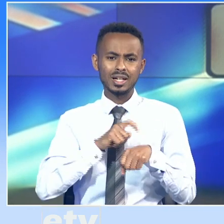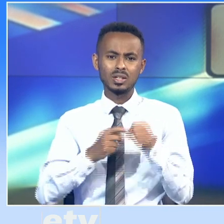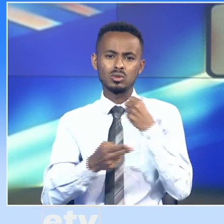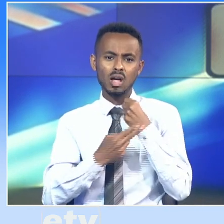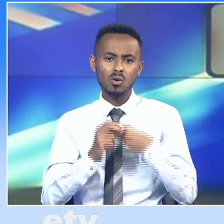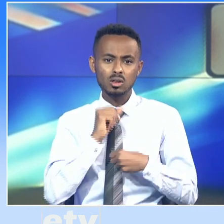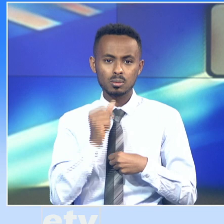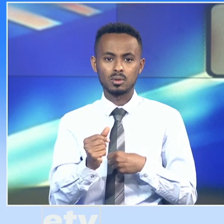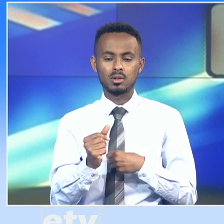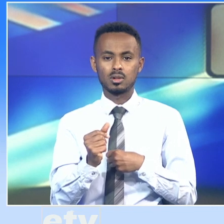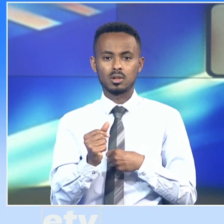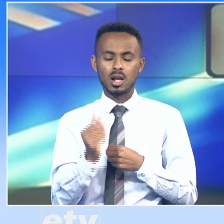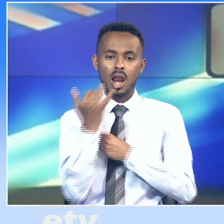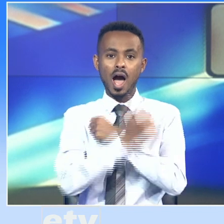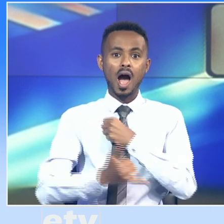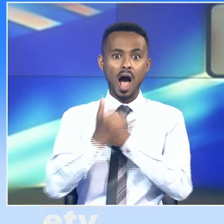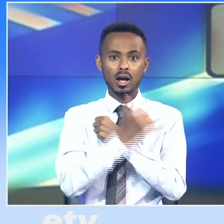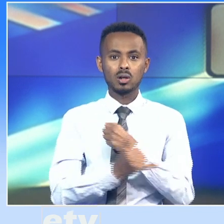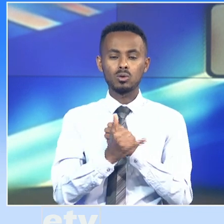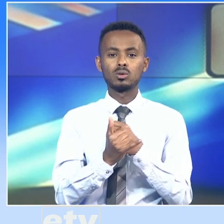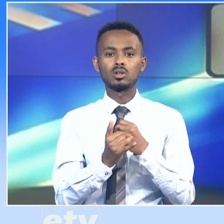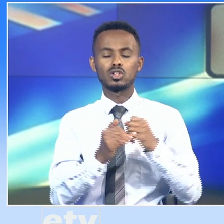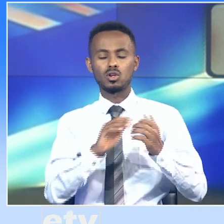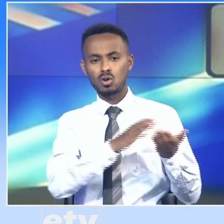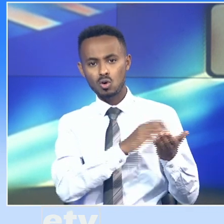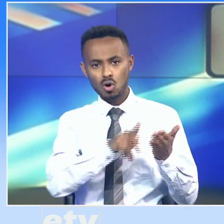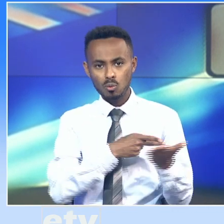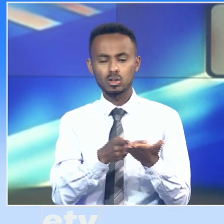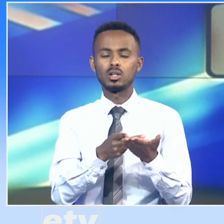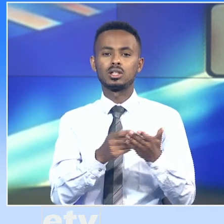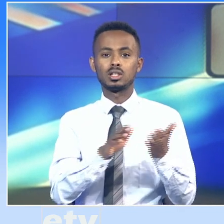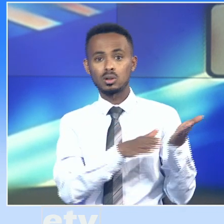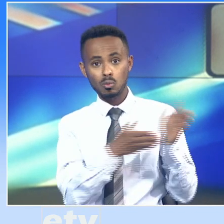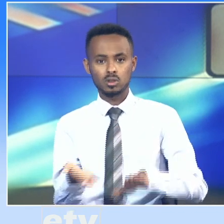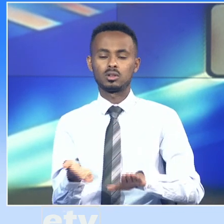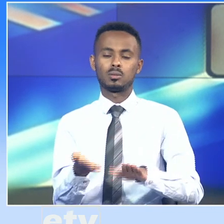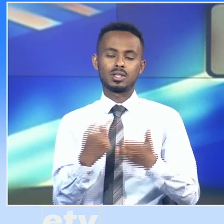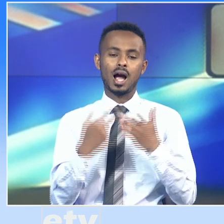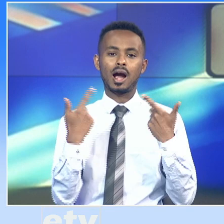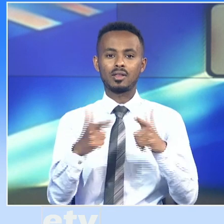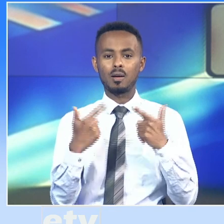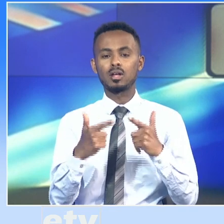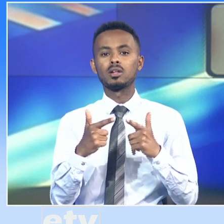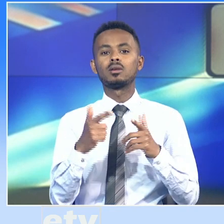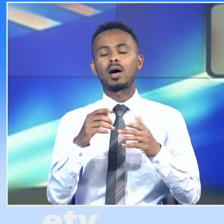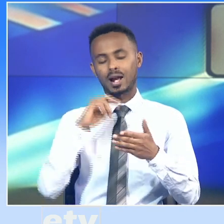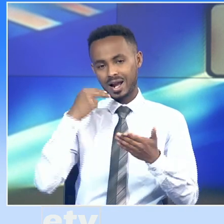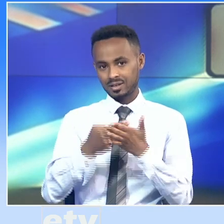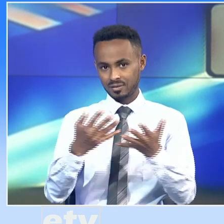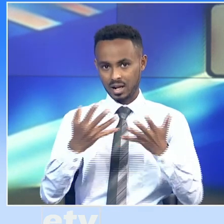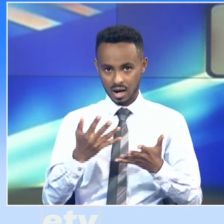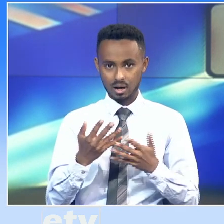ሳይሳሳ ለሀገሪቱ እንደሚዋደቅ እንደሚሞት በዚህ አጋጣሚ ማረጋገጥ